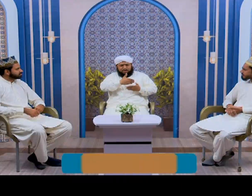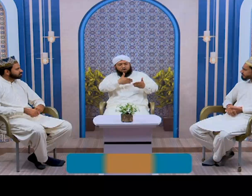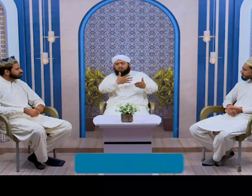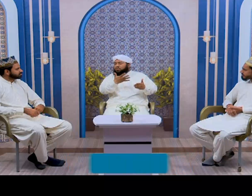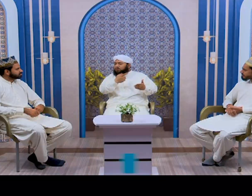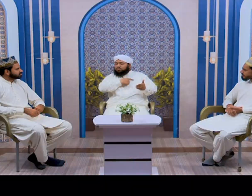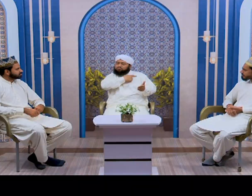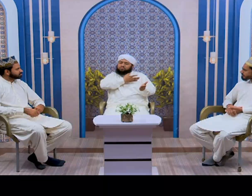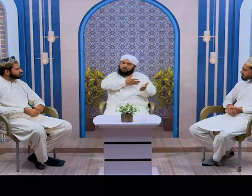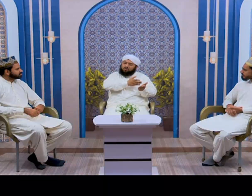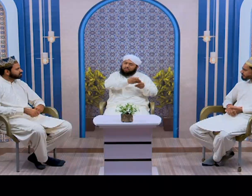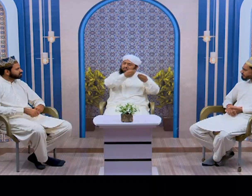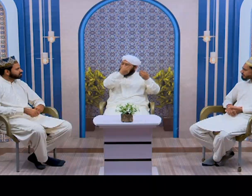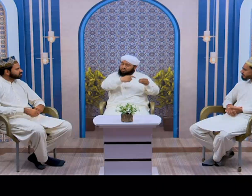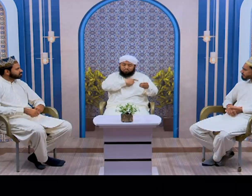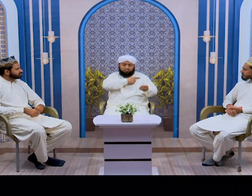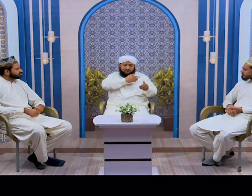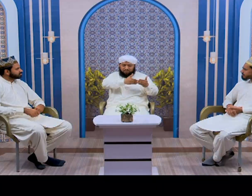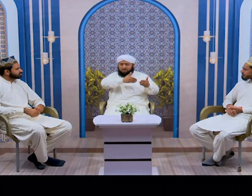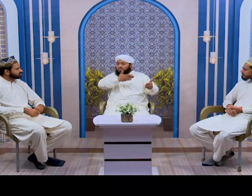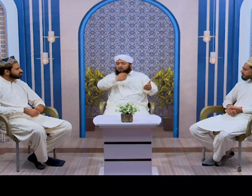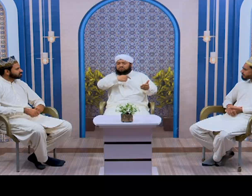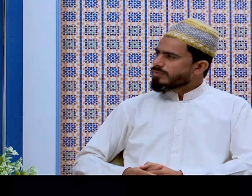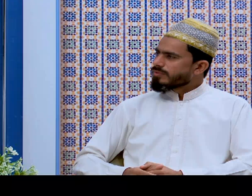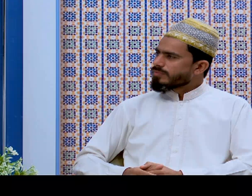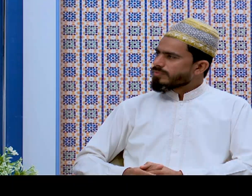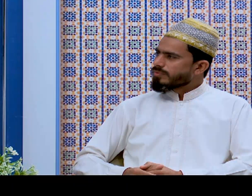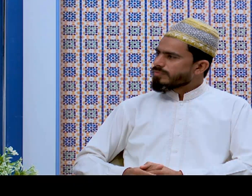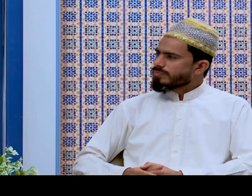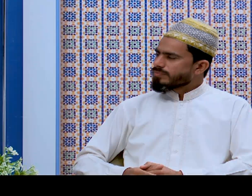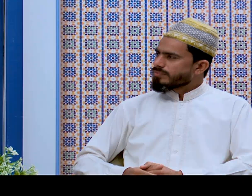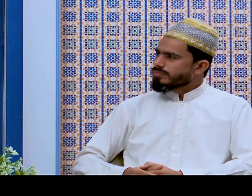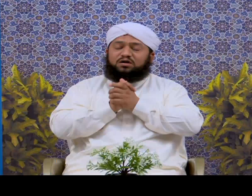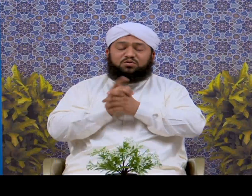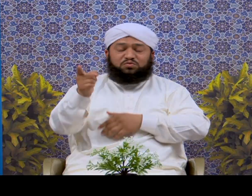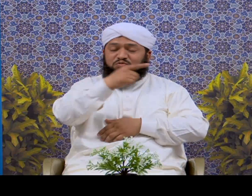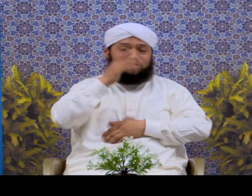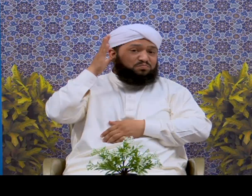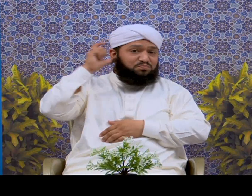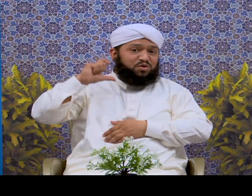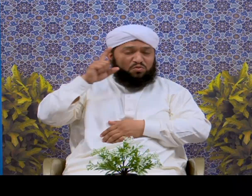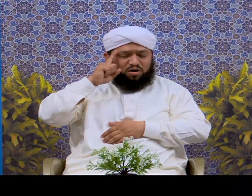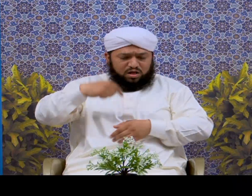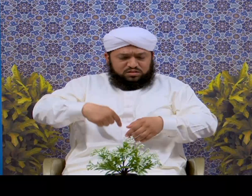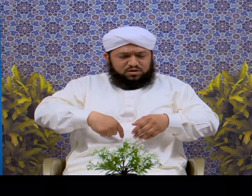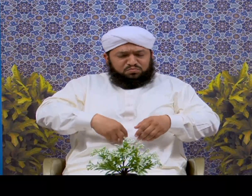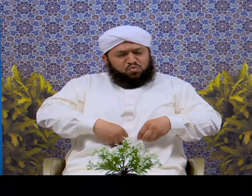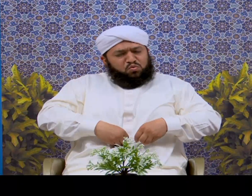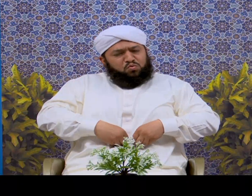اور اگر گناہوں سے نفرت پیدا نہ ہوئی تو تقویٰ نہیں مل پائے گا۔ اے عاشقان رسول، خالی پیٹ کا نہیں آنکھ کا بھی